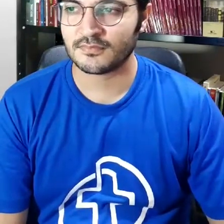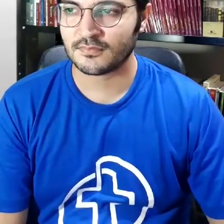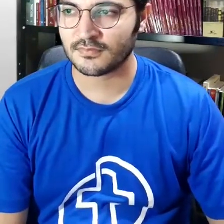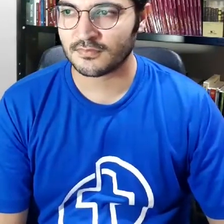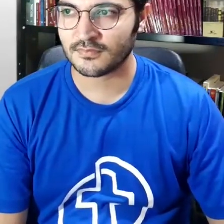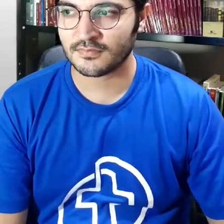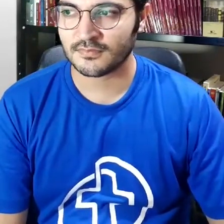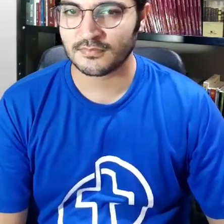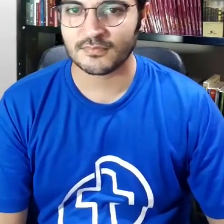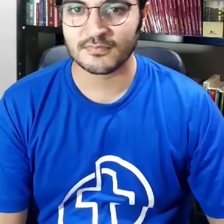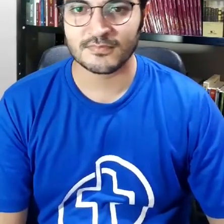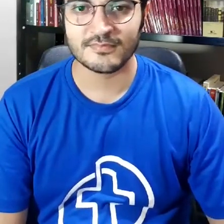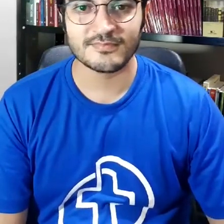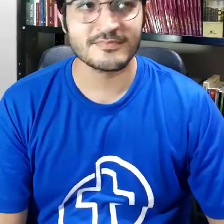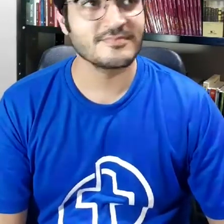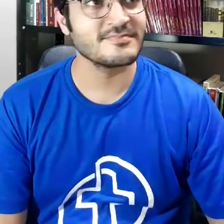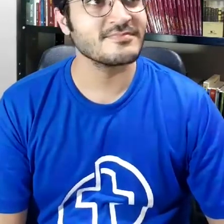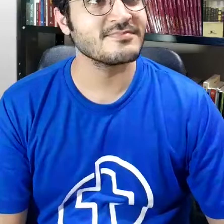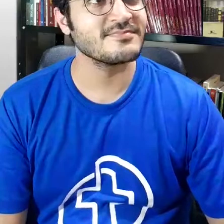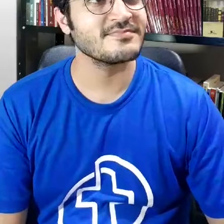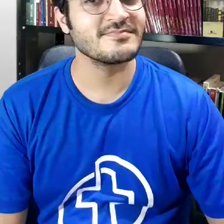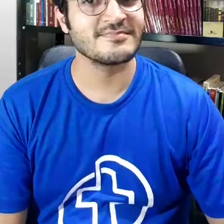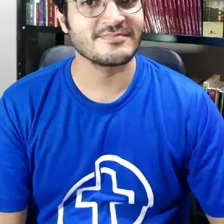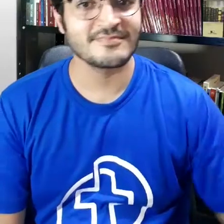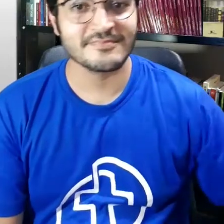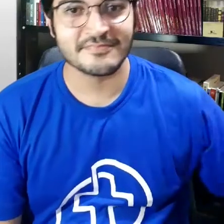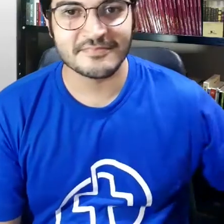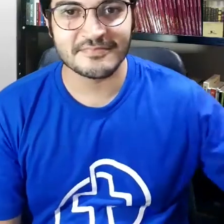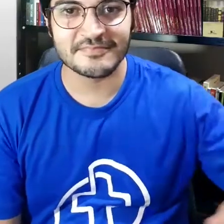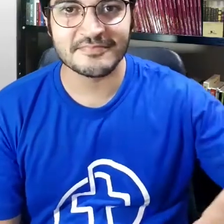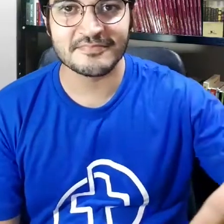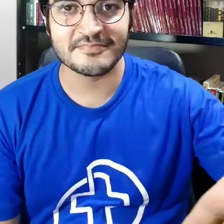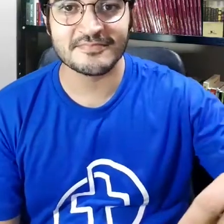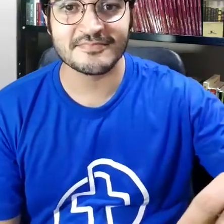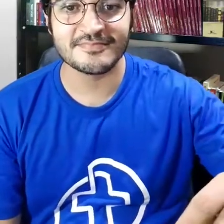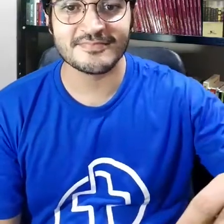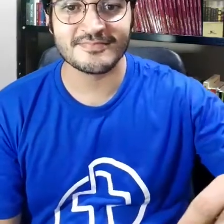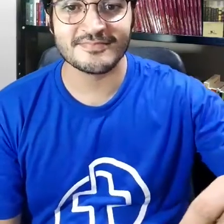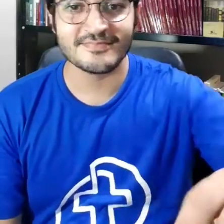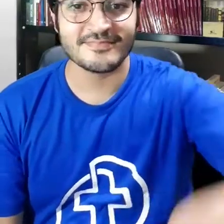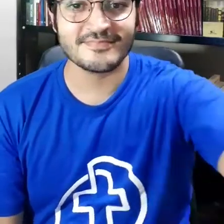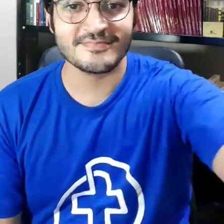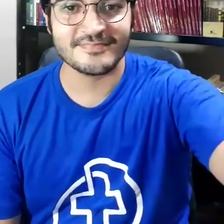olho seu amor, seu grande amor. Não me miro por vistas,